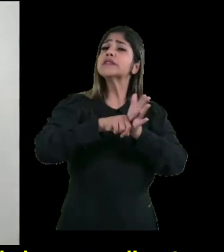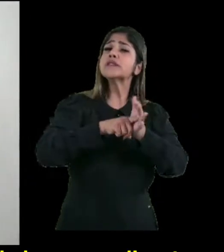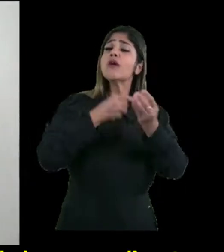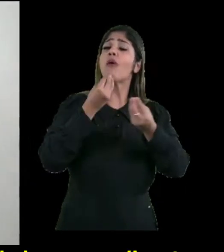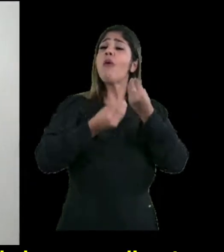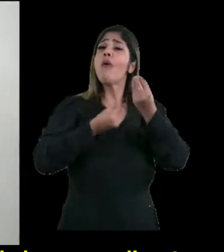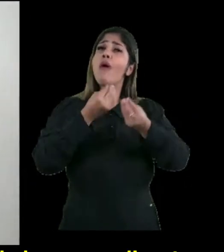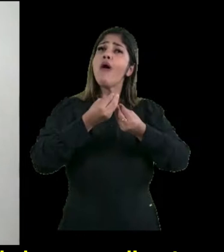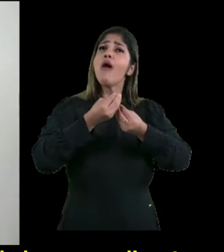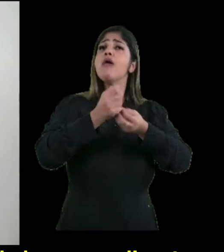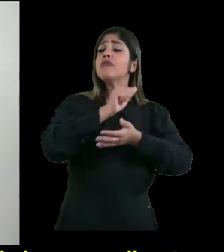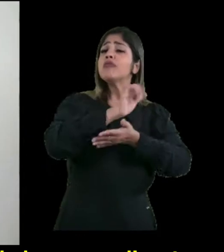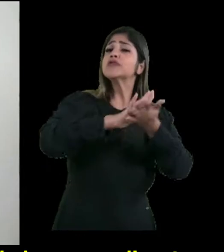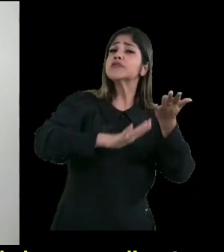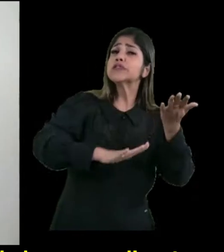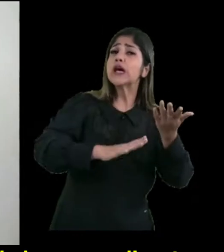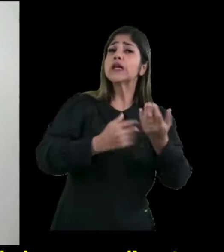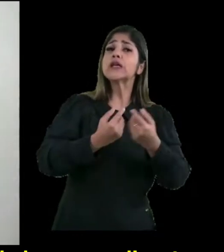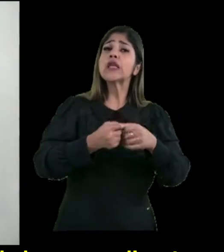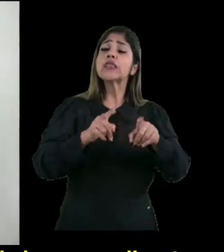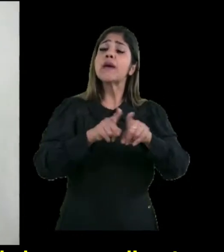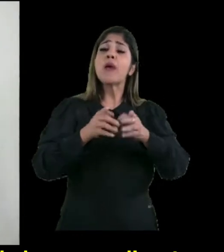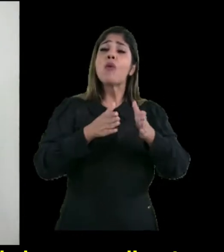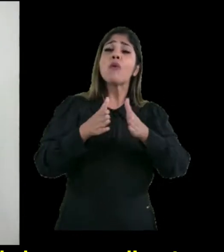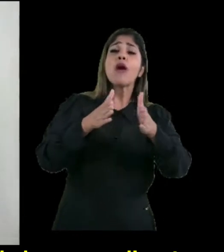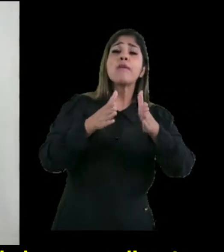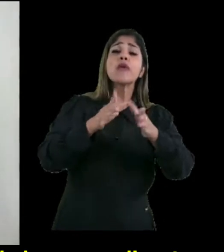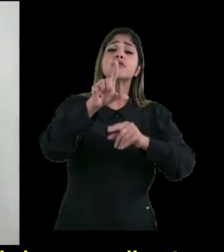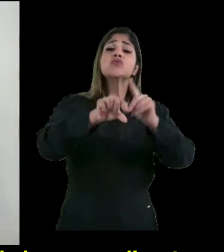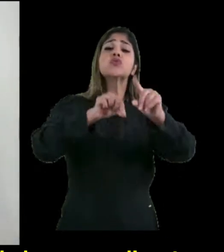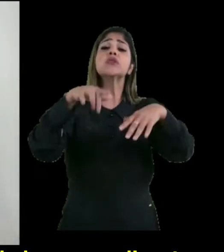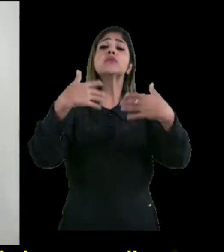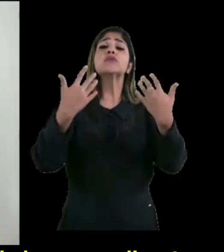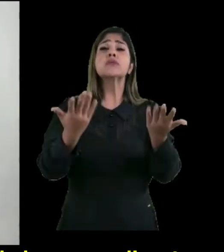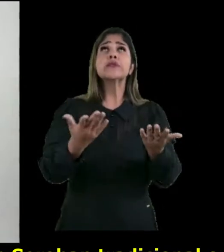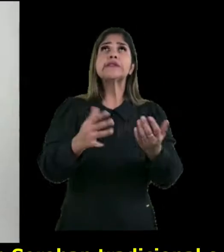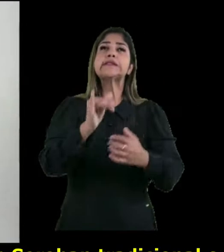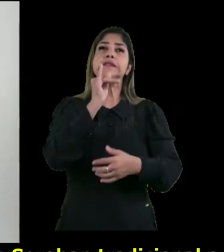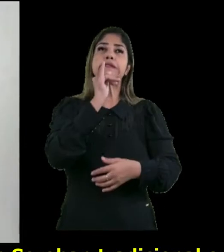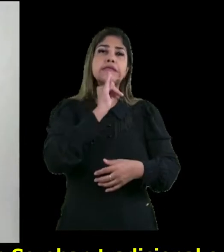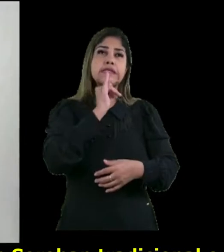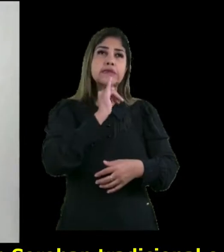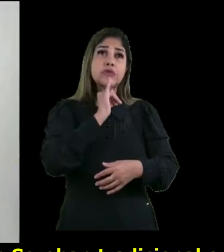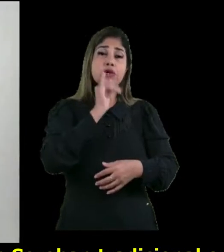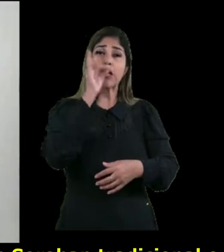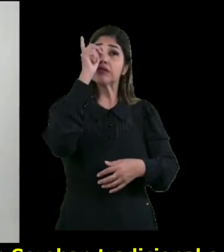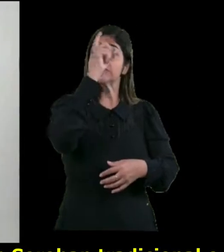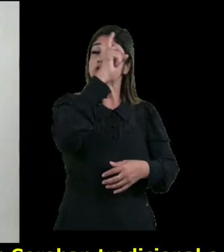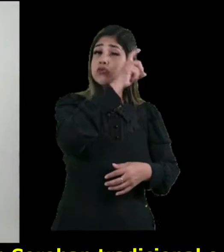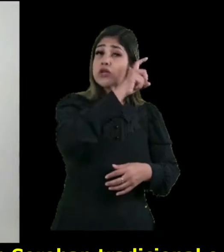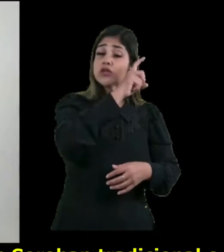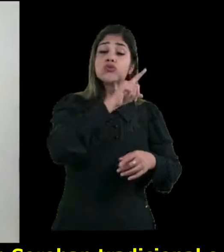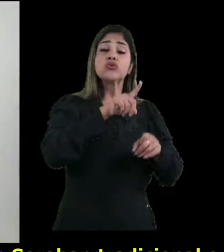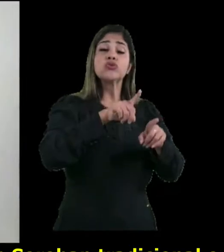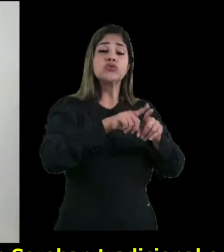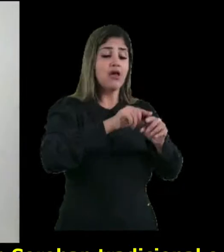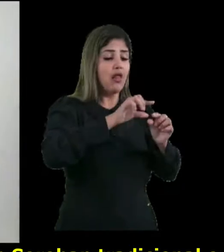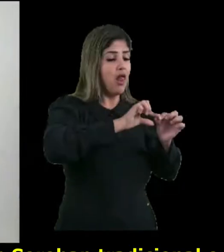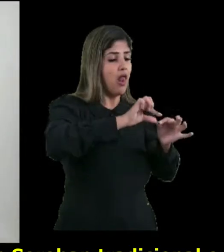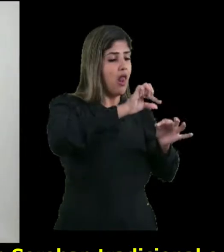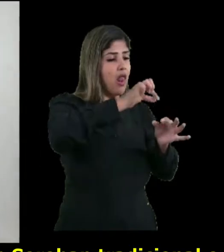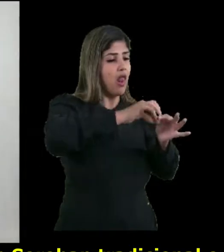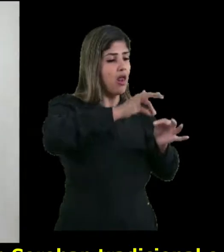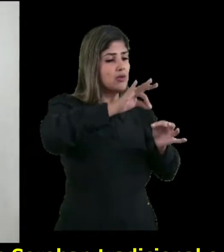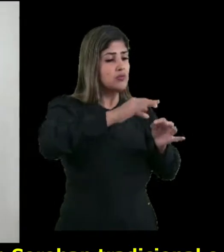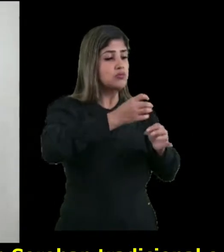desenvolvimento das atividades com o discente e os percalços, como, por exemplo, a dificuldade em se utilizar um soroban